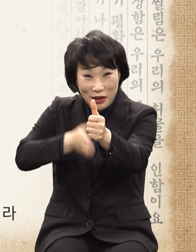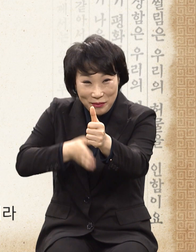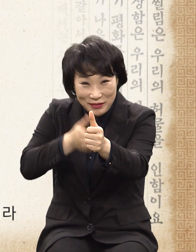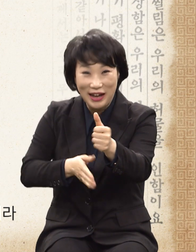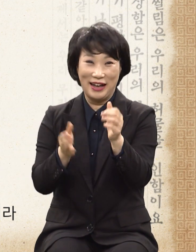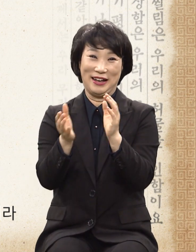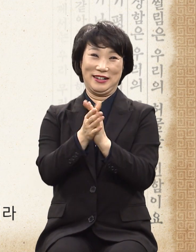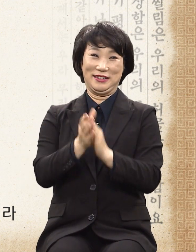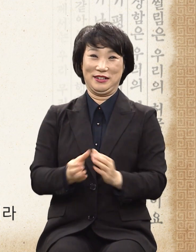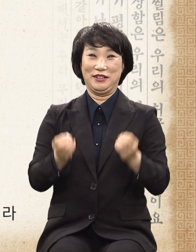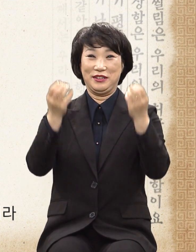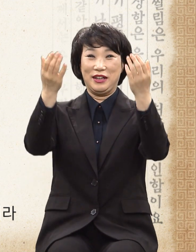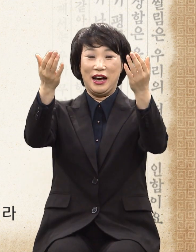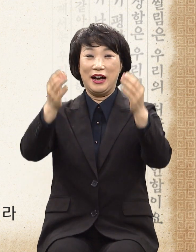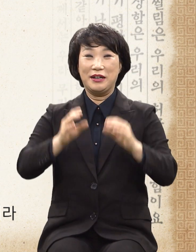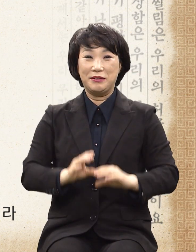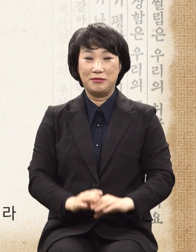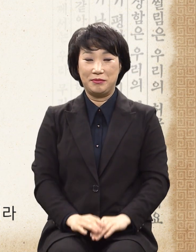할렐루야.